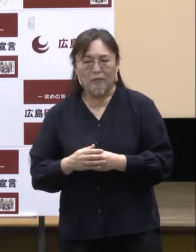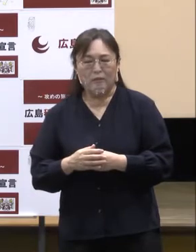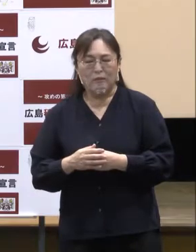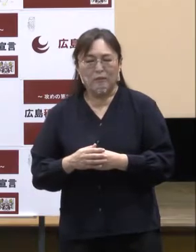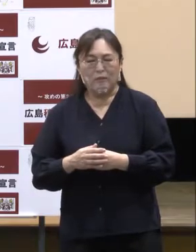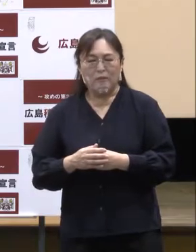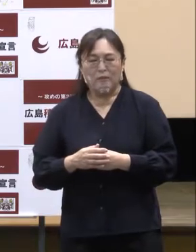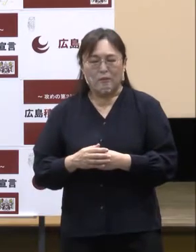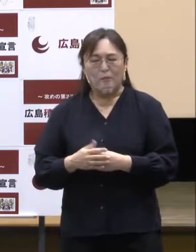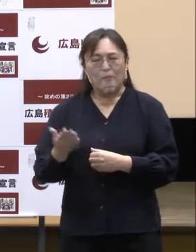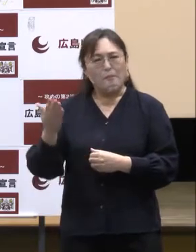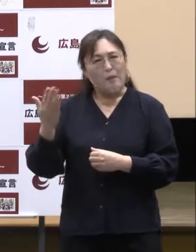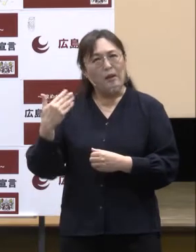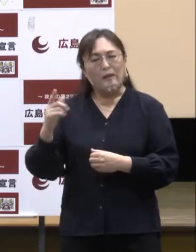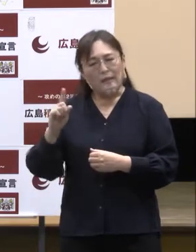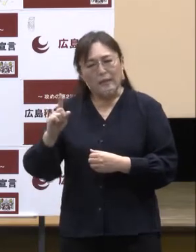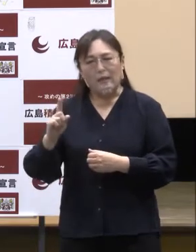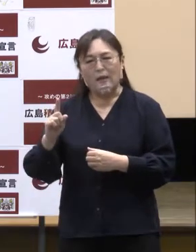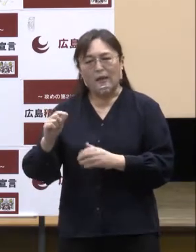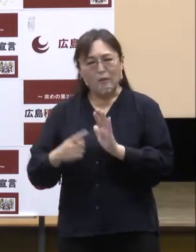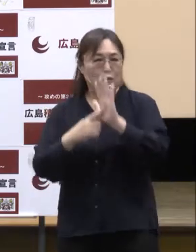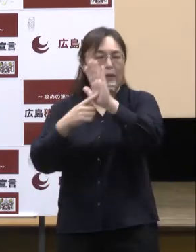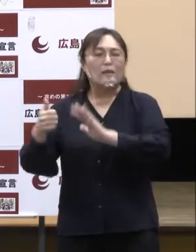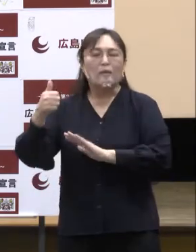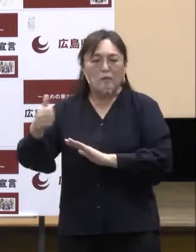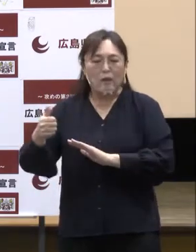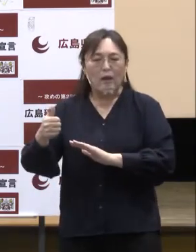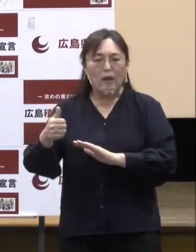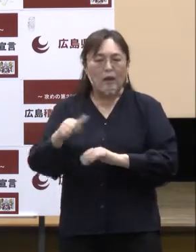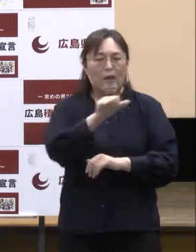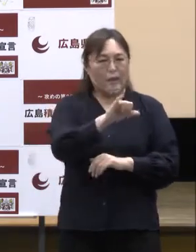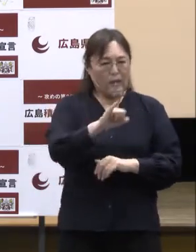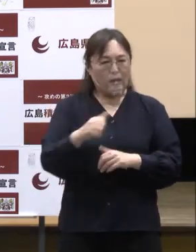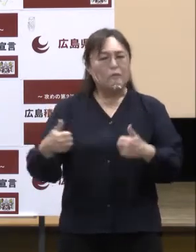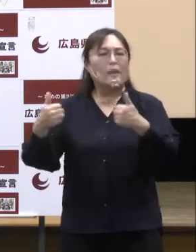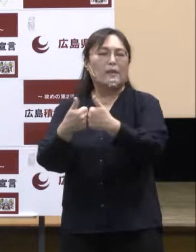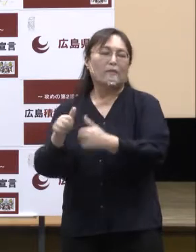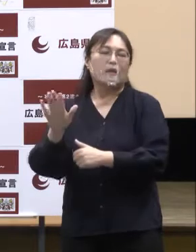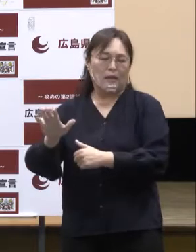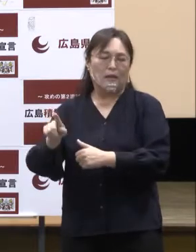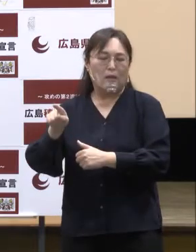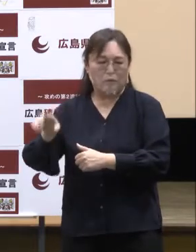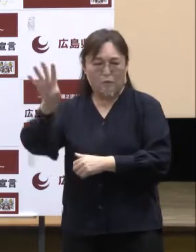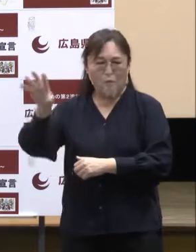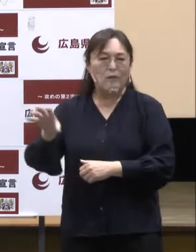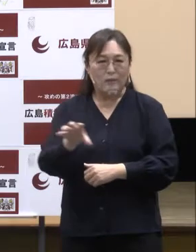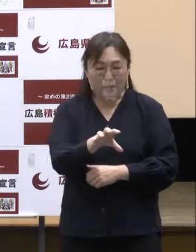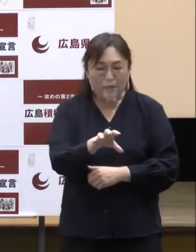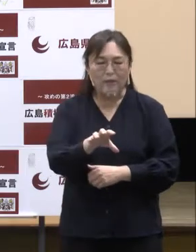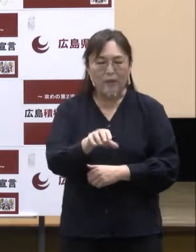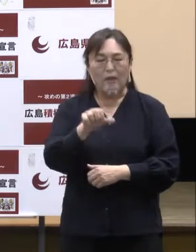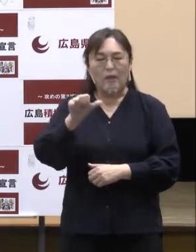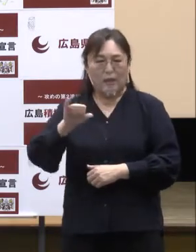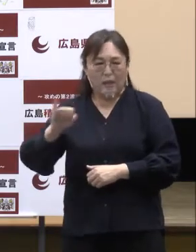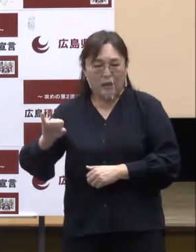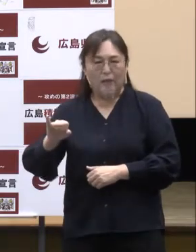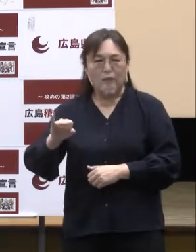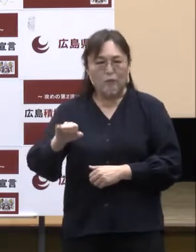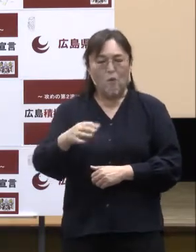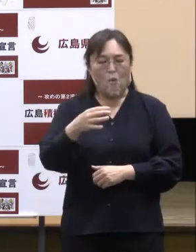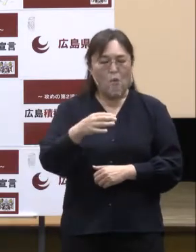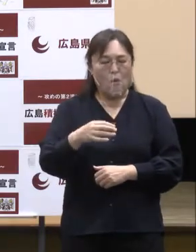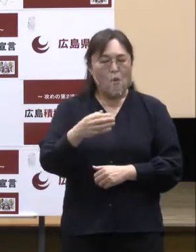ような、リアルそのプロ野球元ですけども、プロ野球選手と、どっち側の